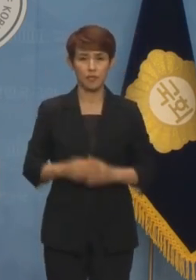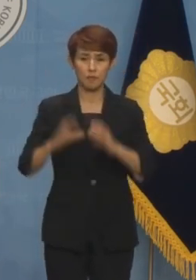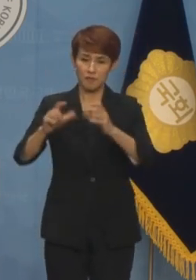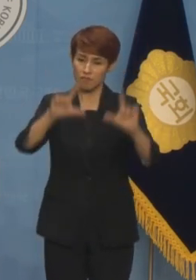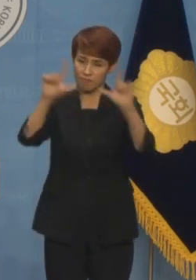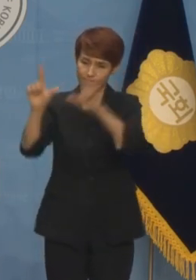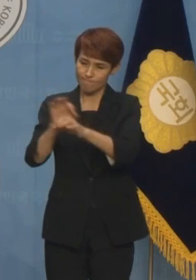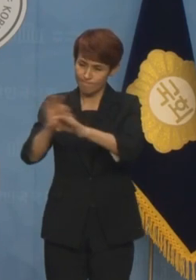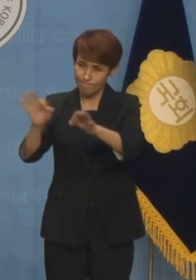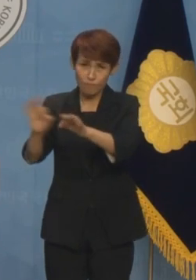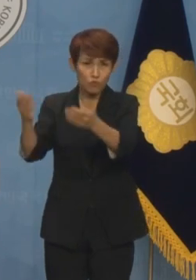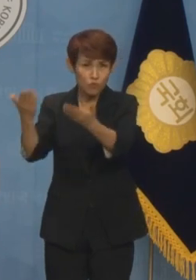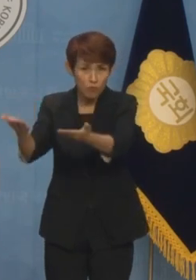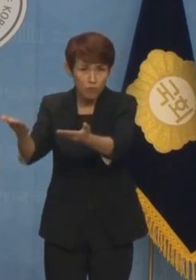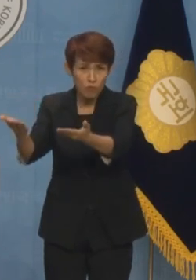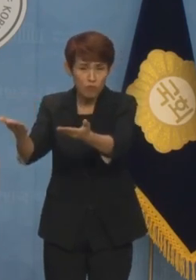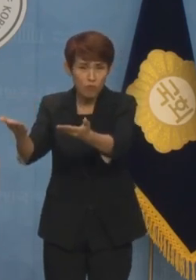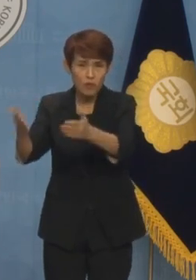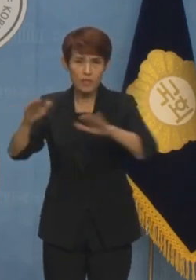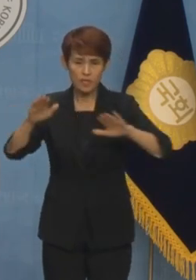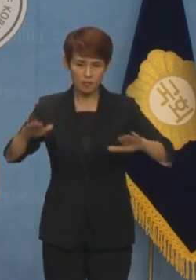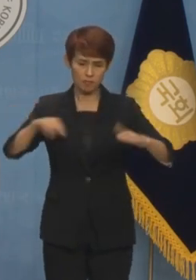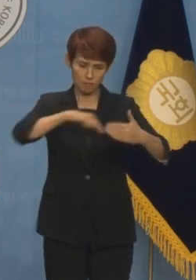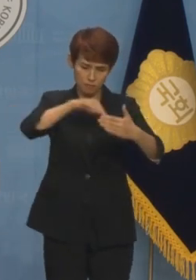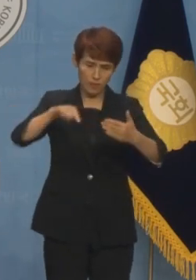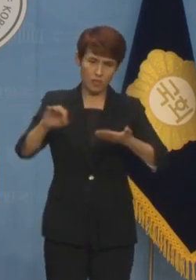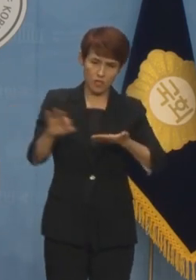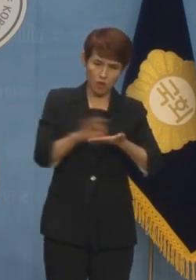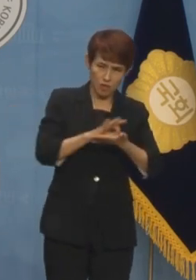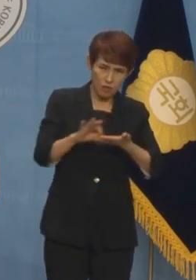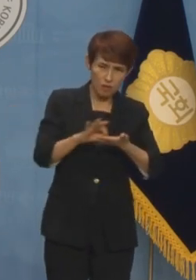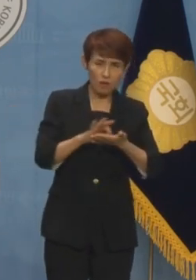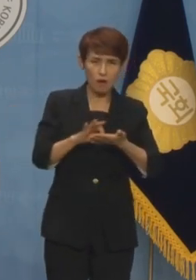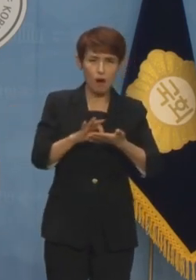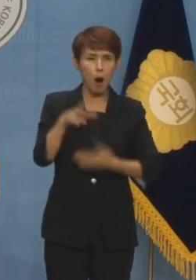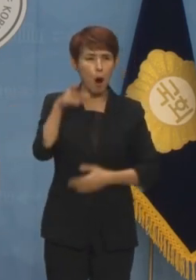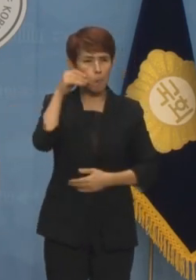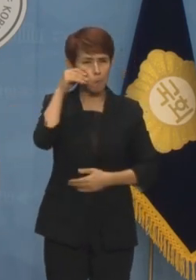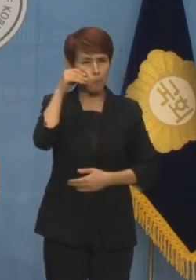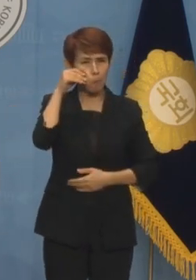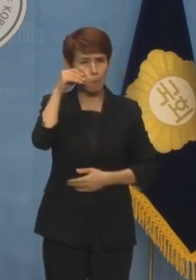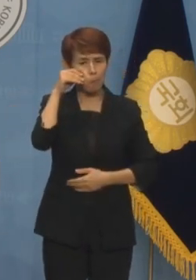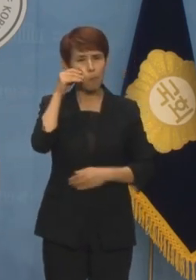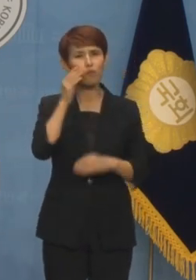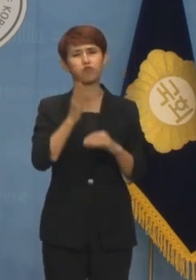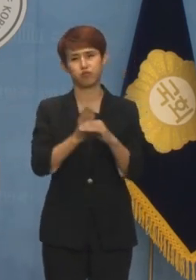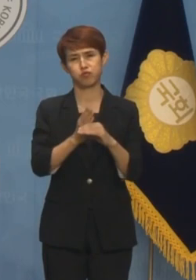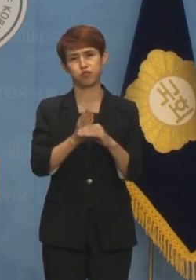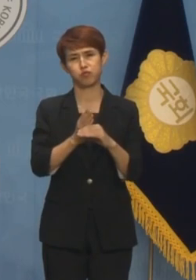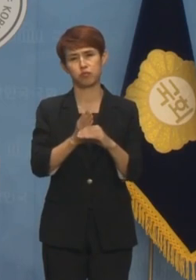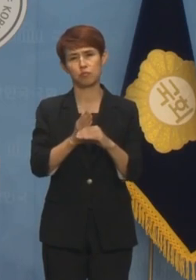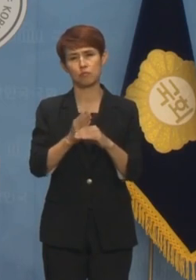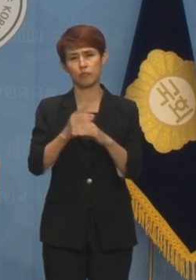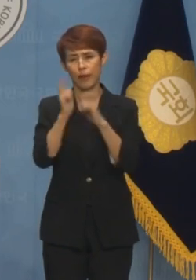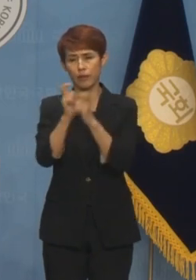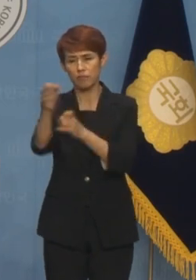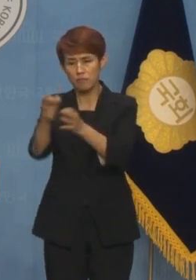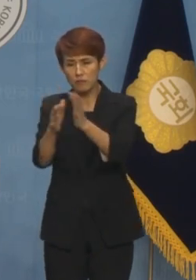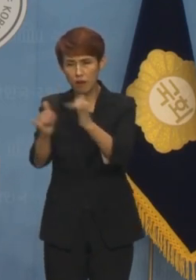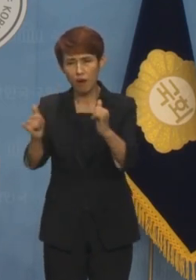지원금은 지금 내수 경제 침체가 장기화되고 있고 자영업자 폐업이 급증하고